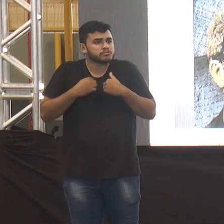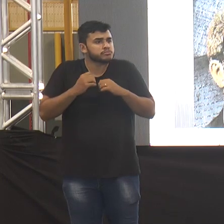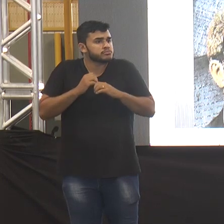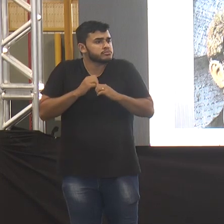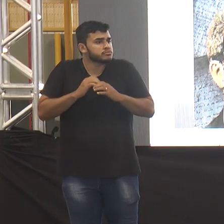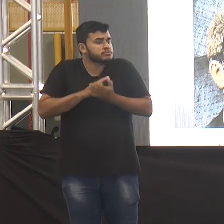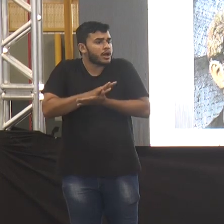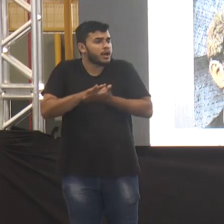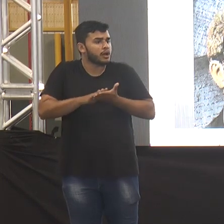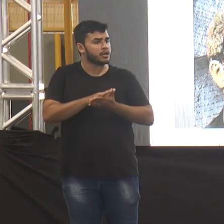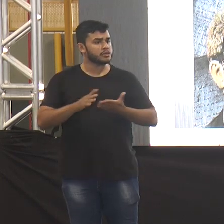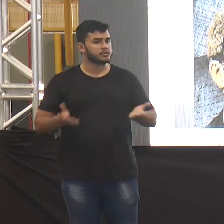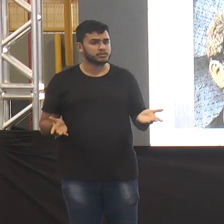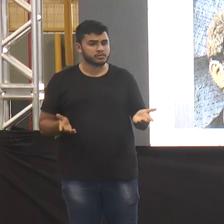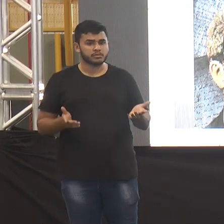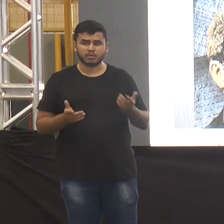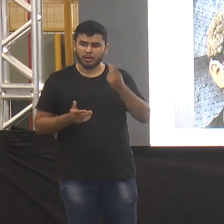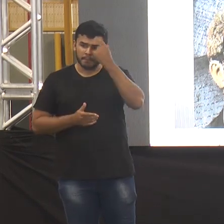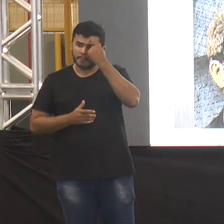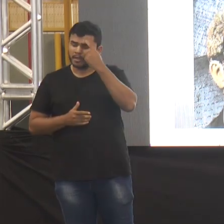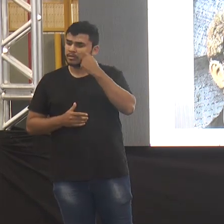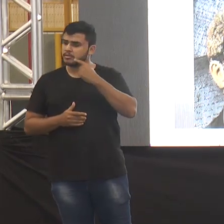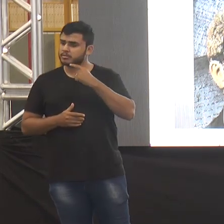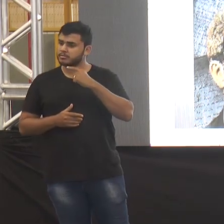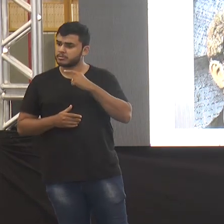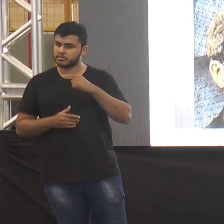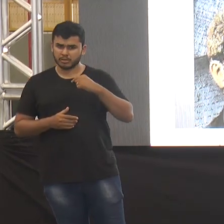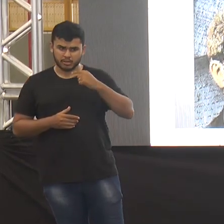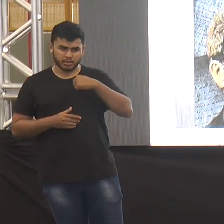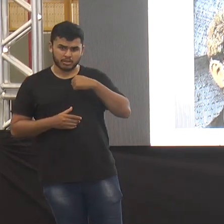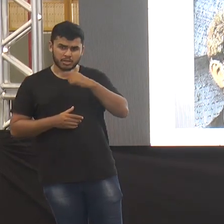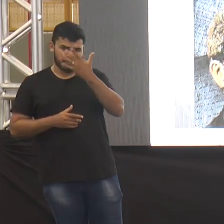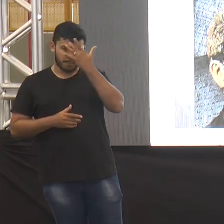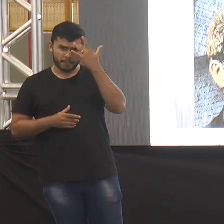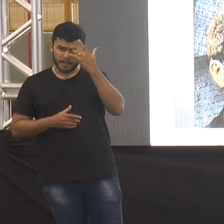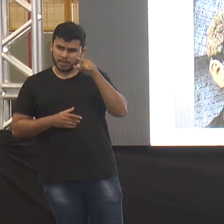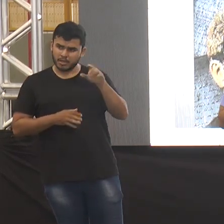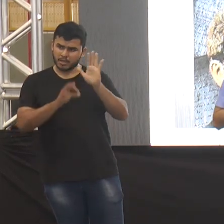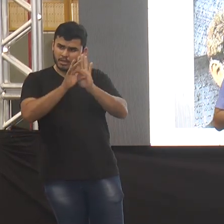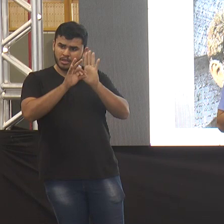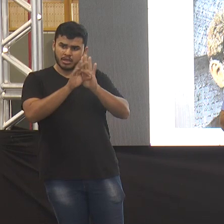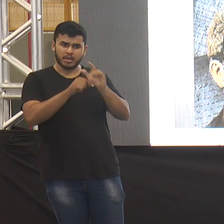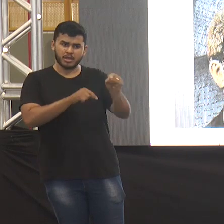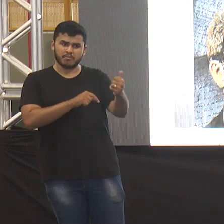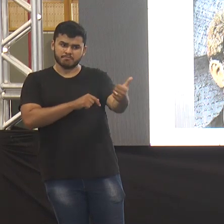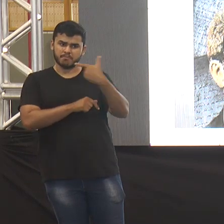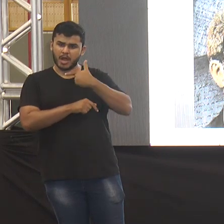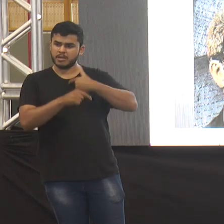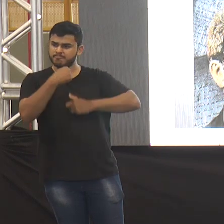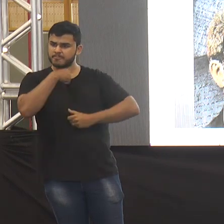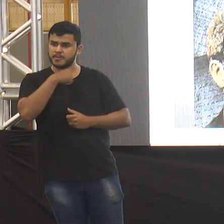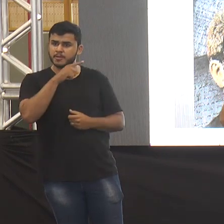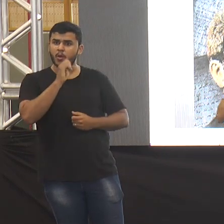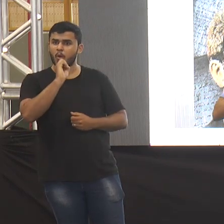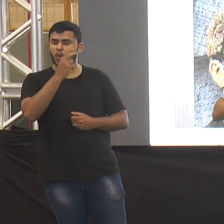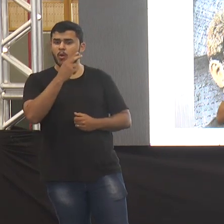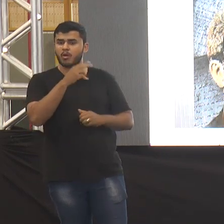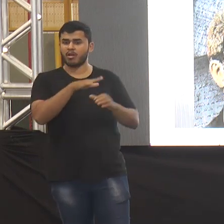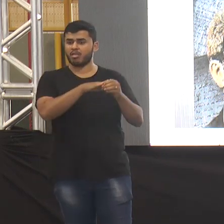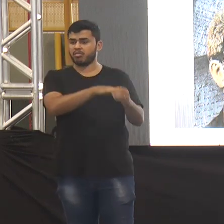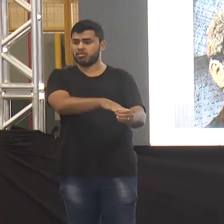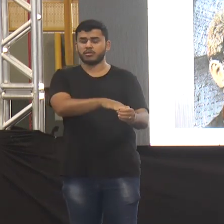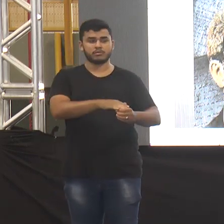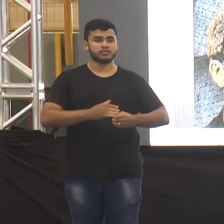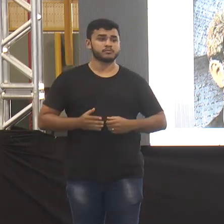o cara, porque fuma maconha, ele é menor do que o outro. Ele é mau caráter só porque fuma maconha. Sei que esse é um